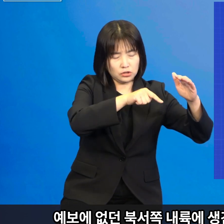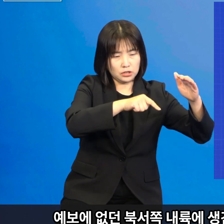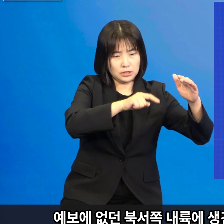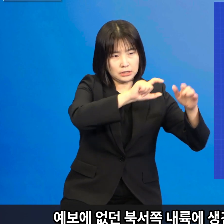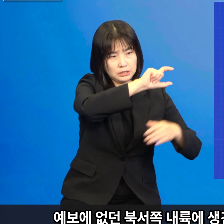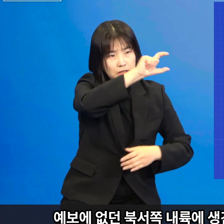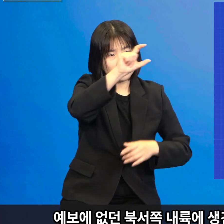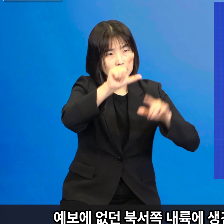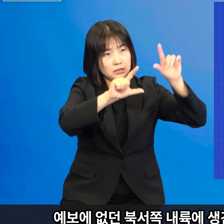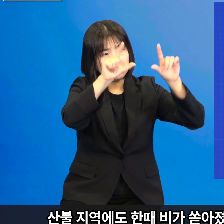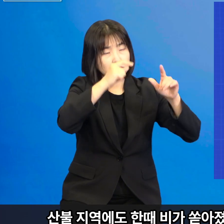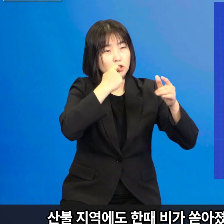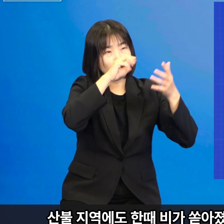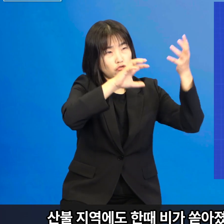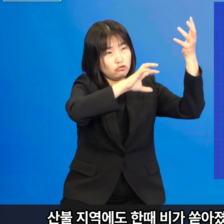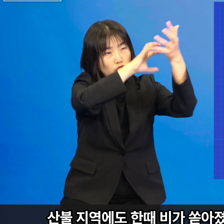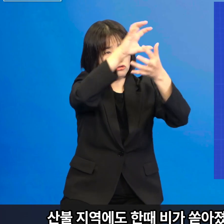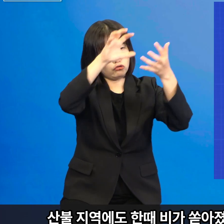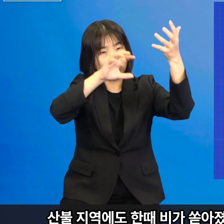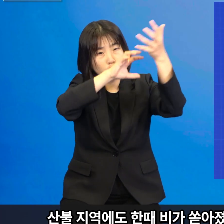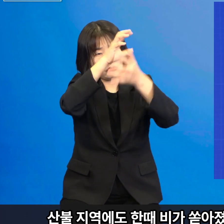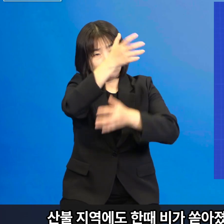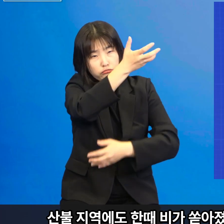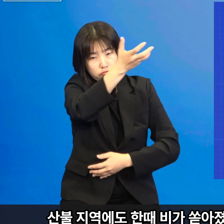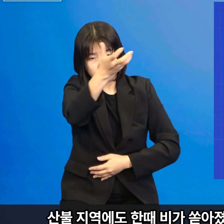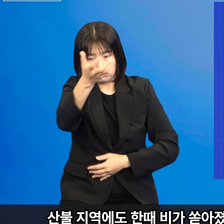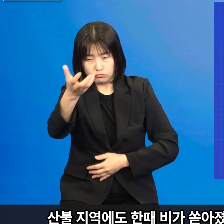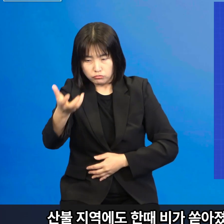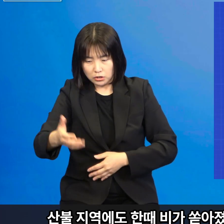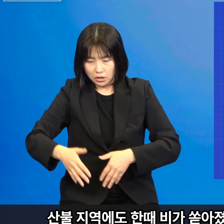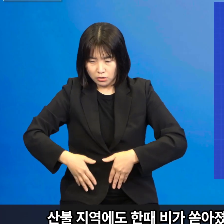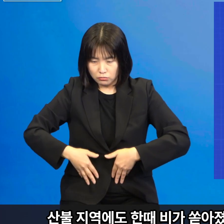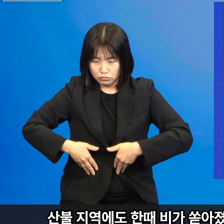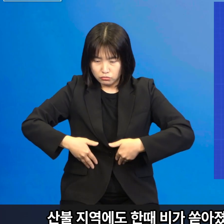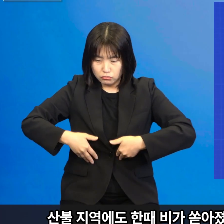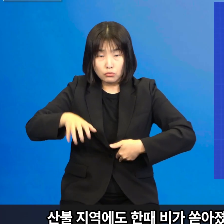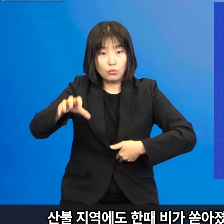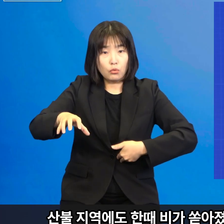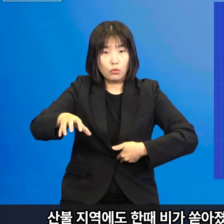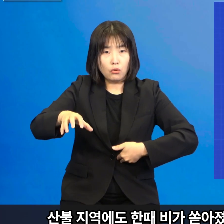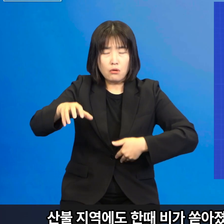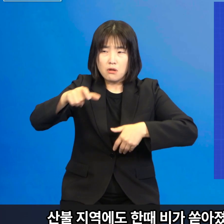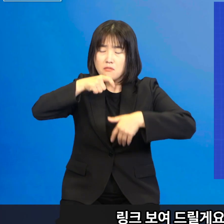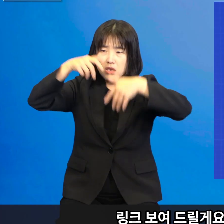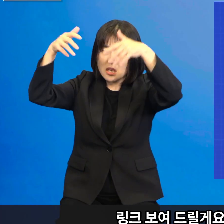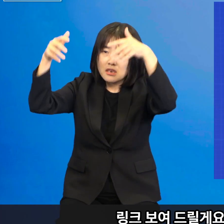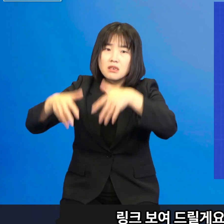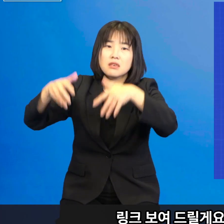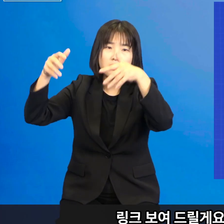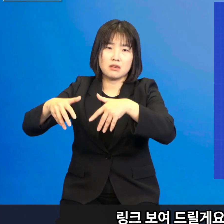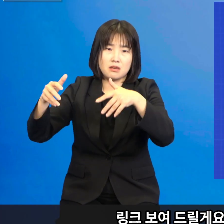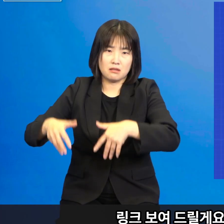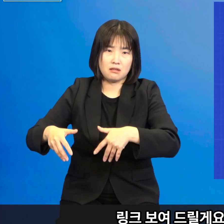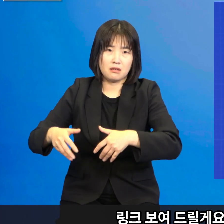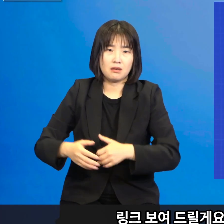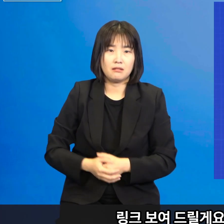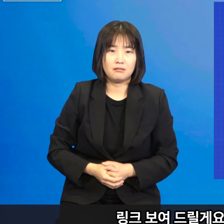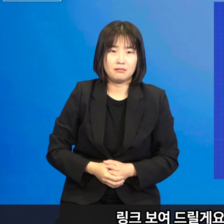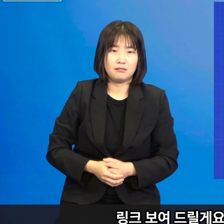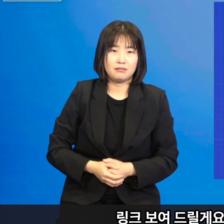구름대가 남하하여 산불 지역에도 한때 비가 쏟아졌습니다. 기자가 이런 얘기죠. 링크 보여드릴게요. 제가